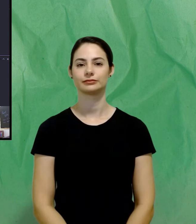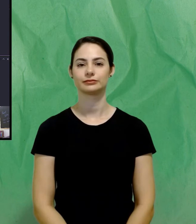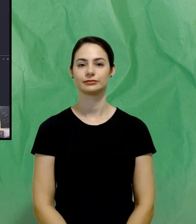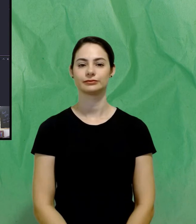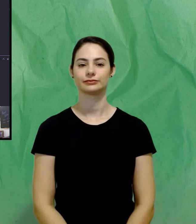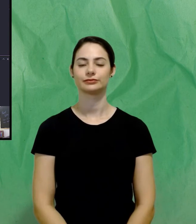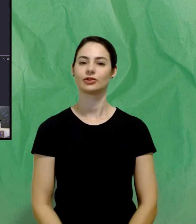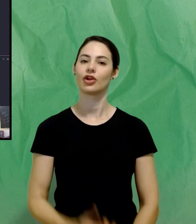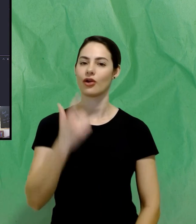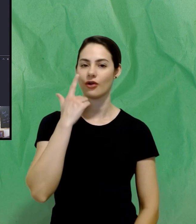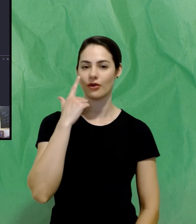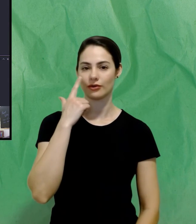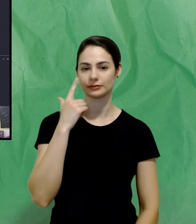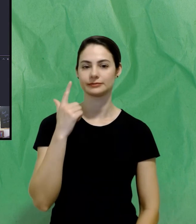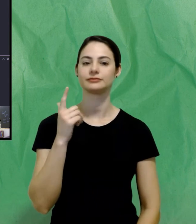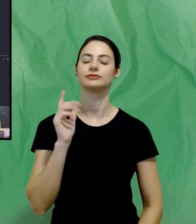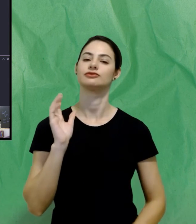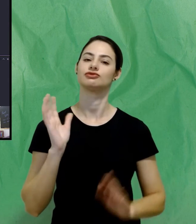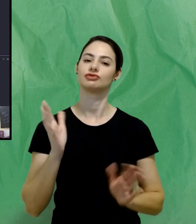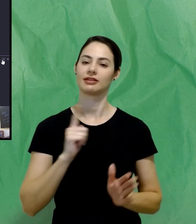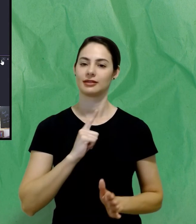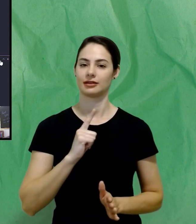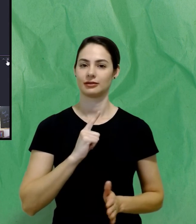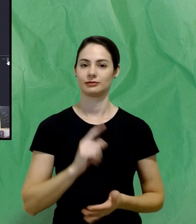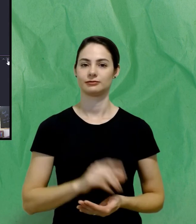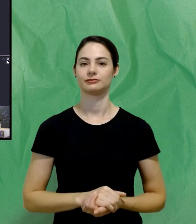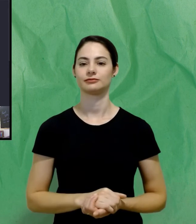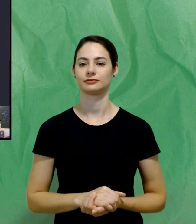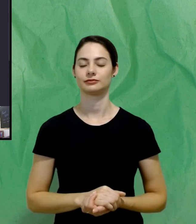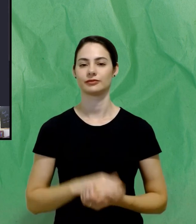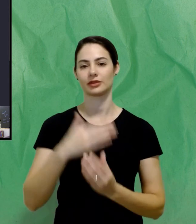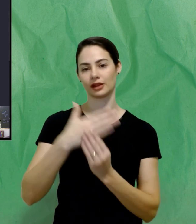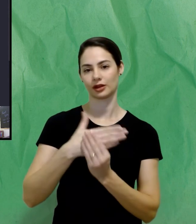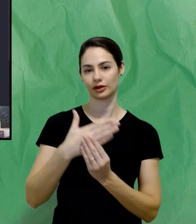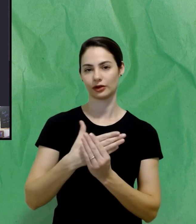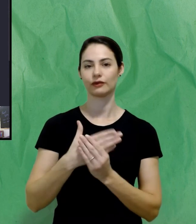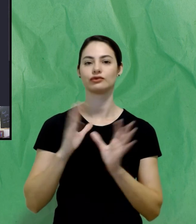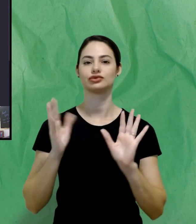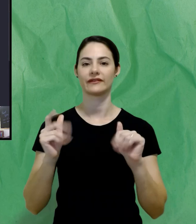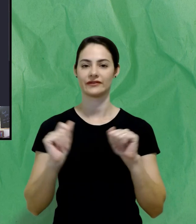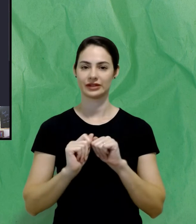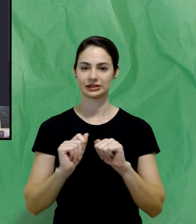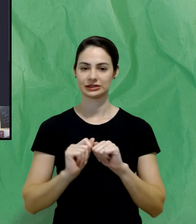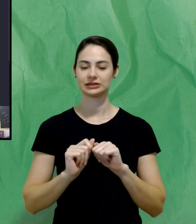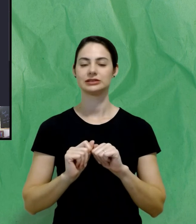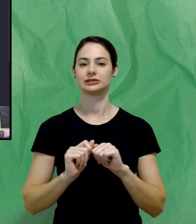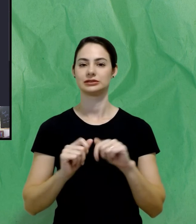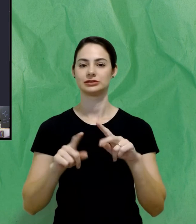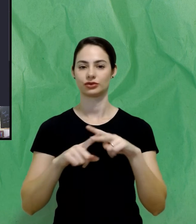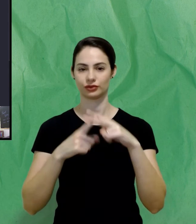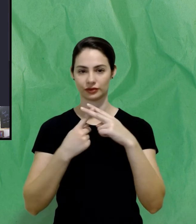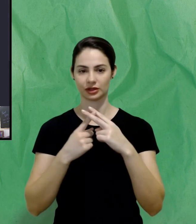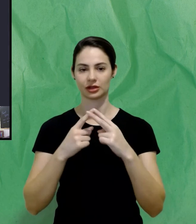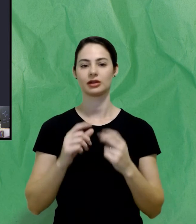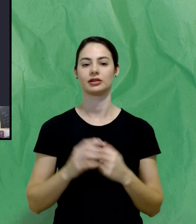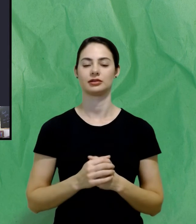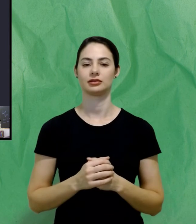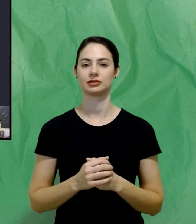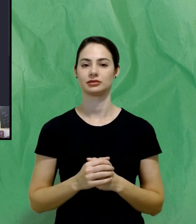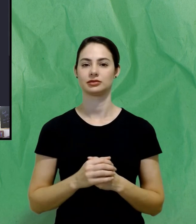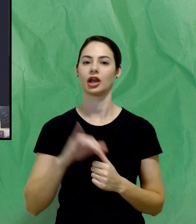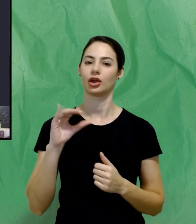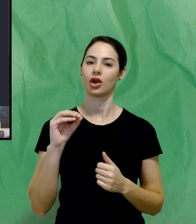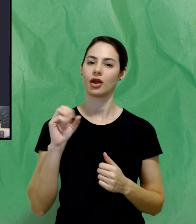Então, olha só, a gente tem aqui o arquivo, né? Esse aqui que foi feito pela configuração para o iOS